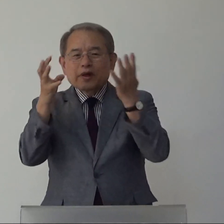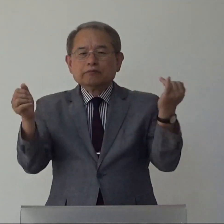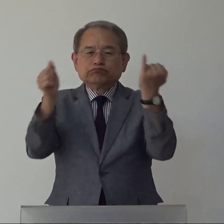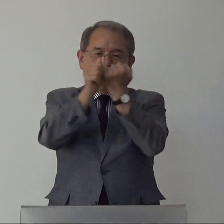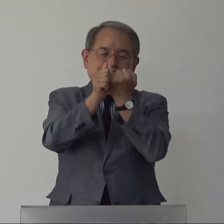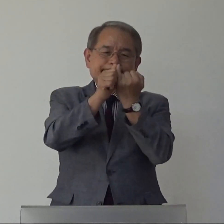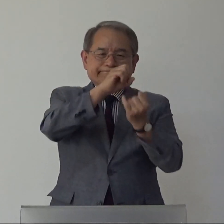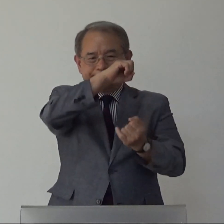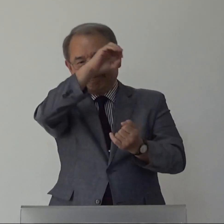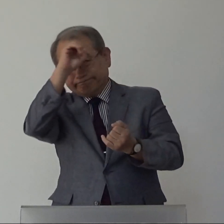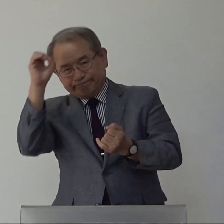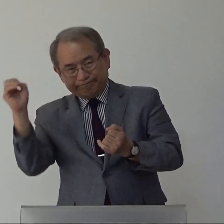보면